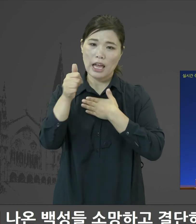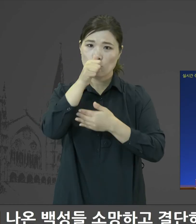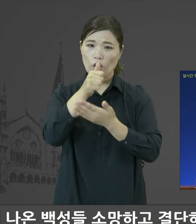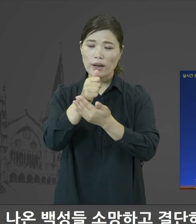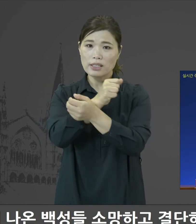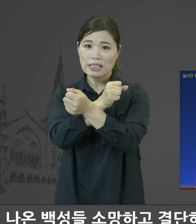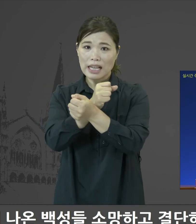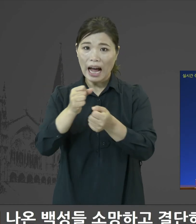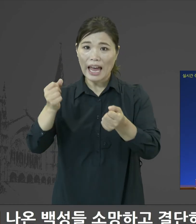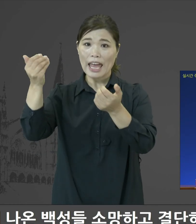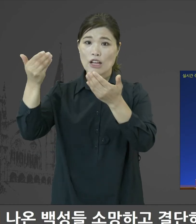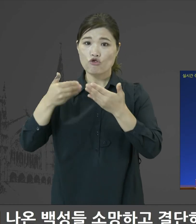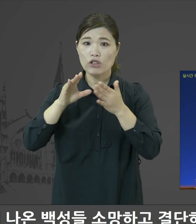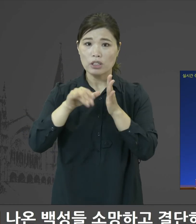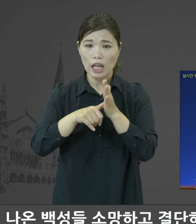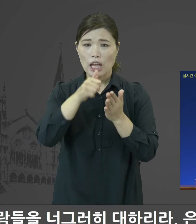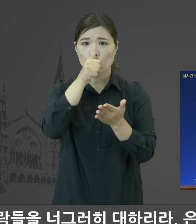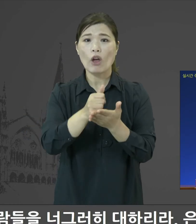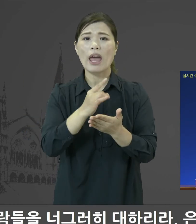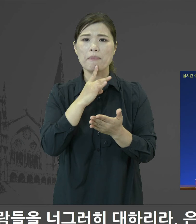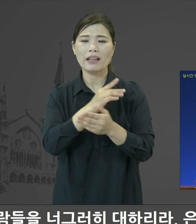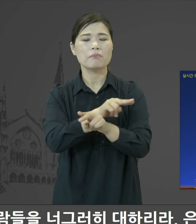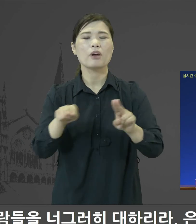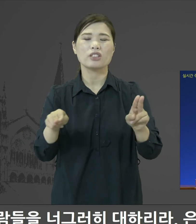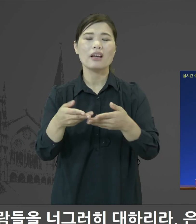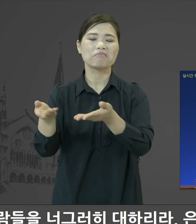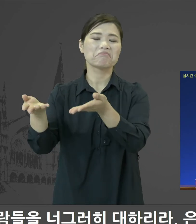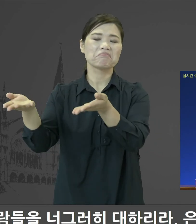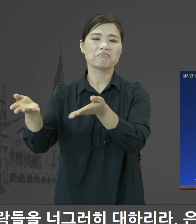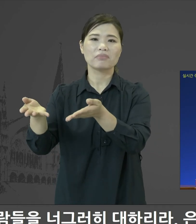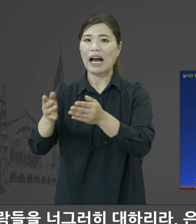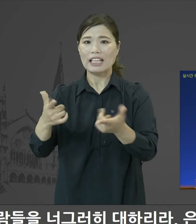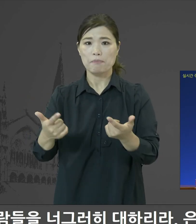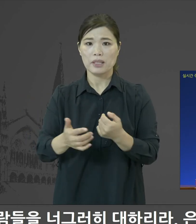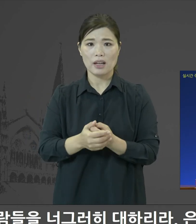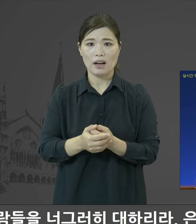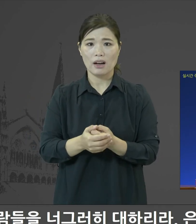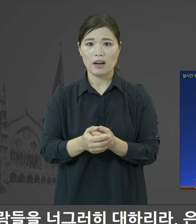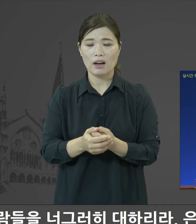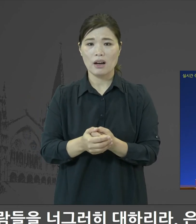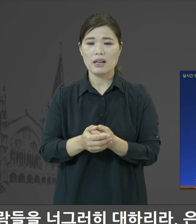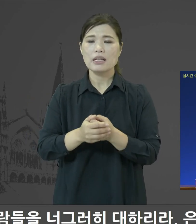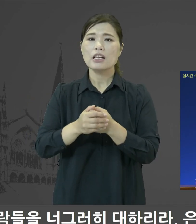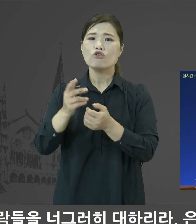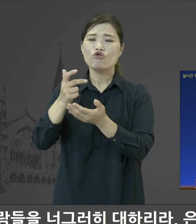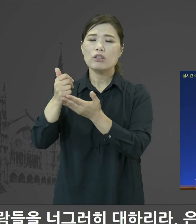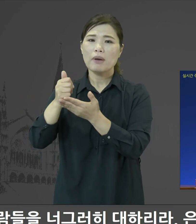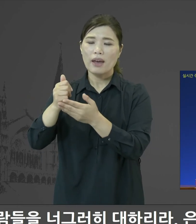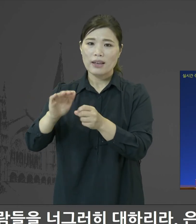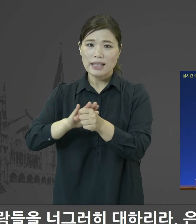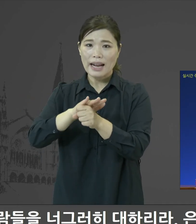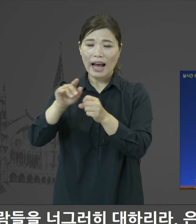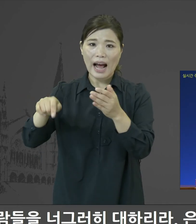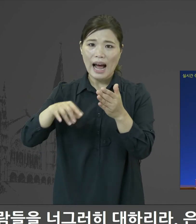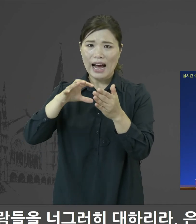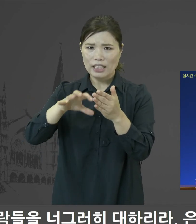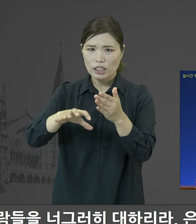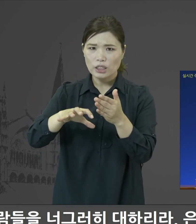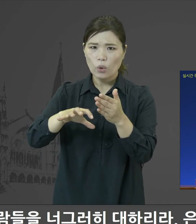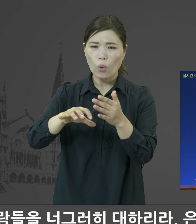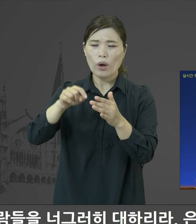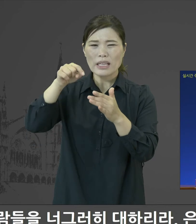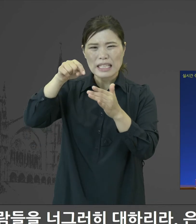때 죄만 면책해 주신 것이 아니라 우리를 그의 사랑 안으로, 그의 관계 안으로